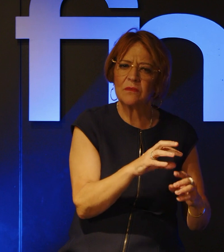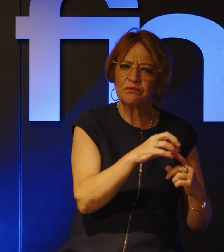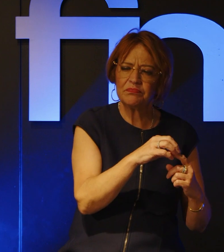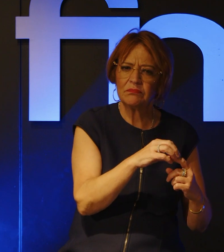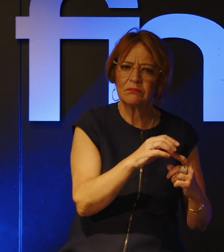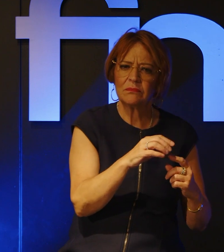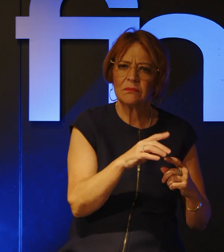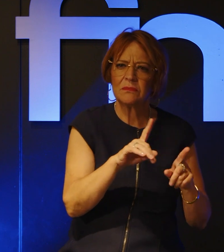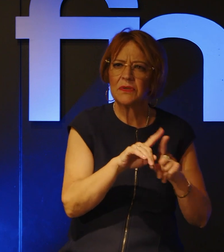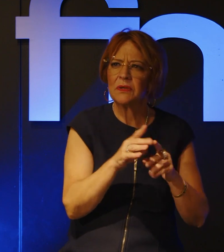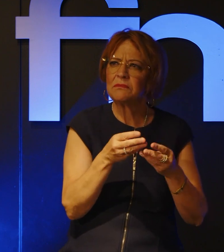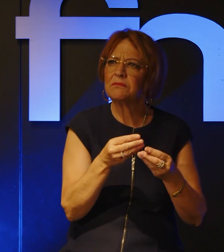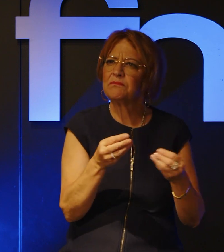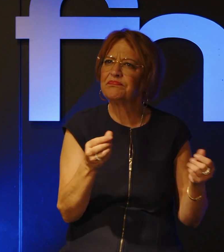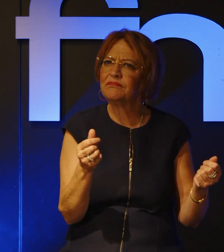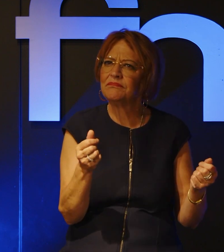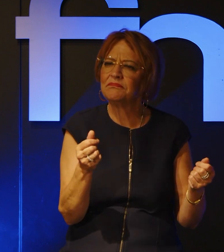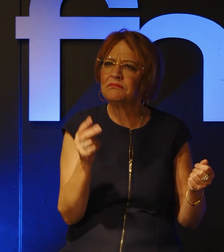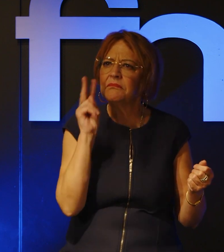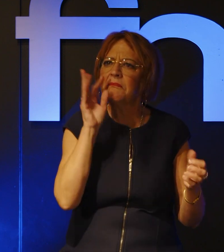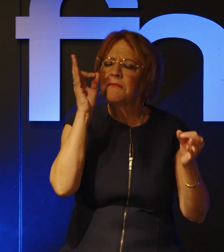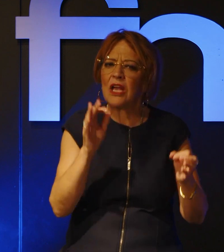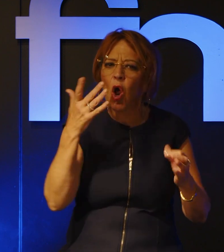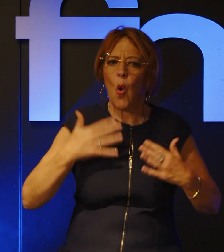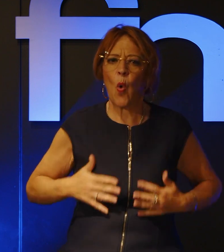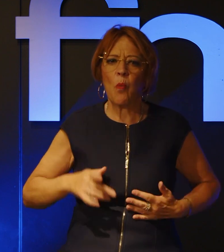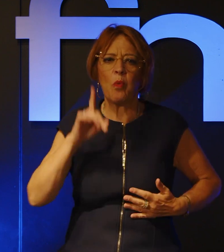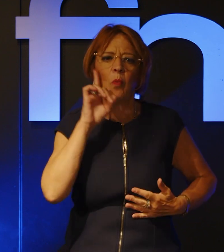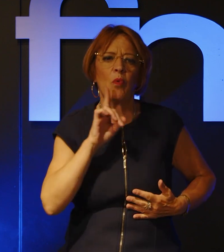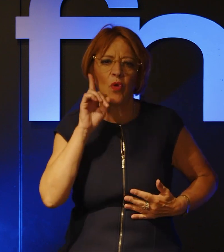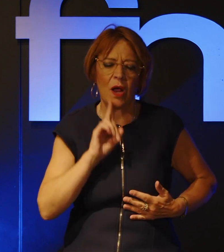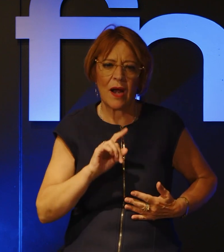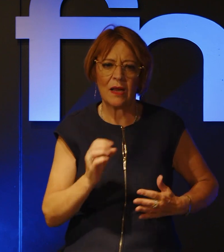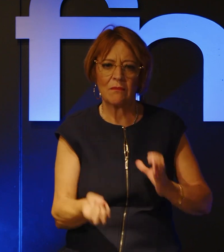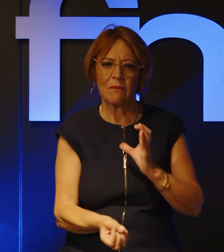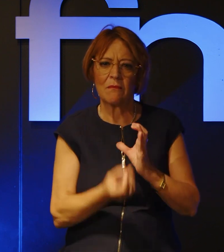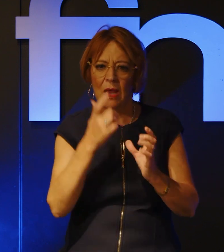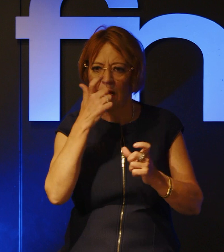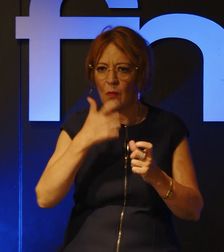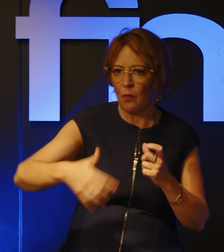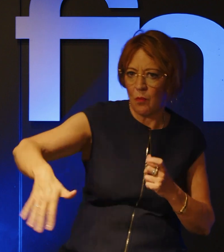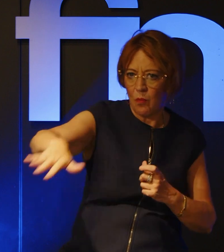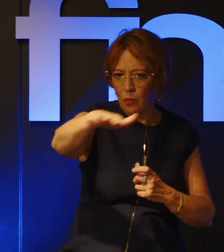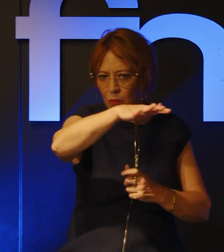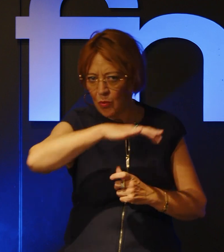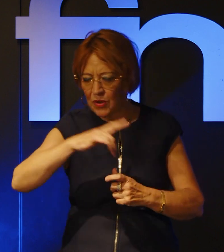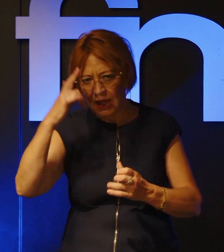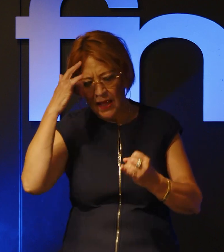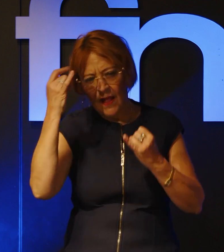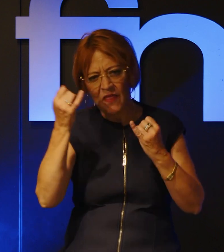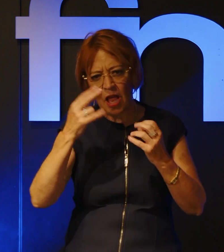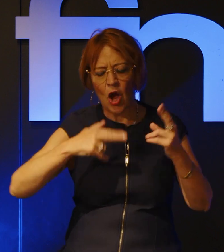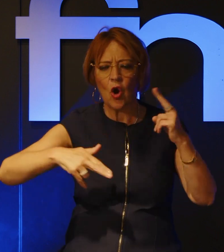visualmente abstratas viviam mais da tensão do corpo da mulher performer criada com o público A ideia era